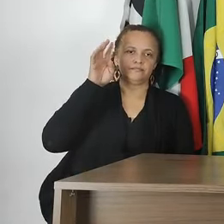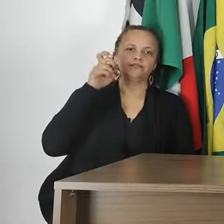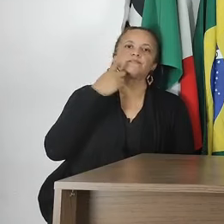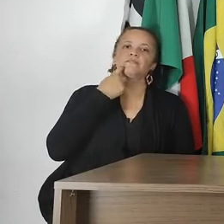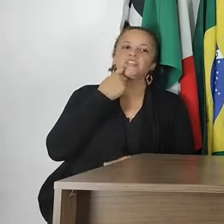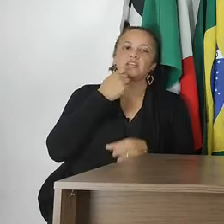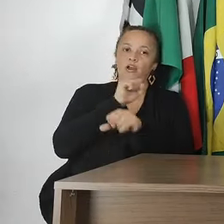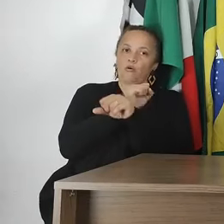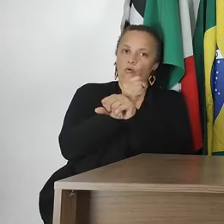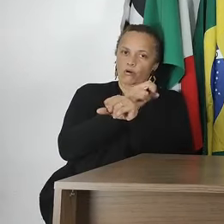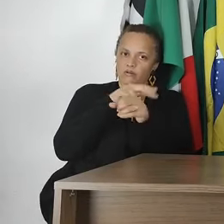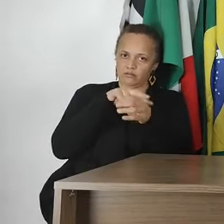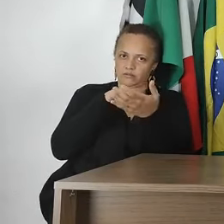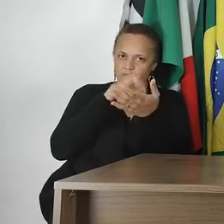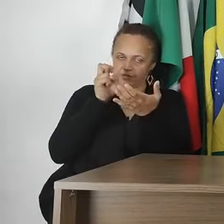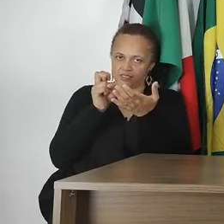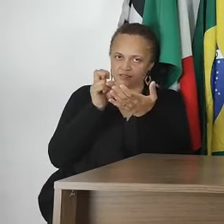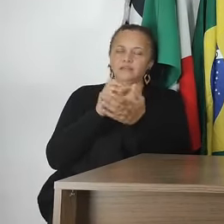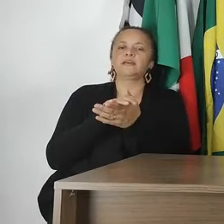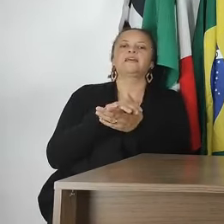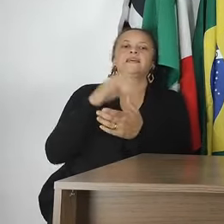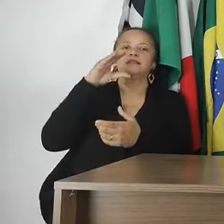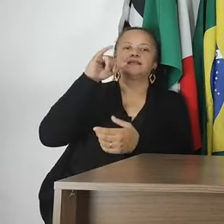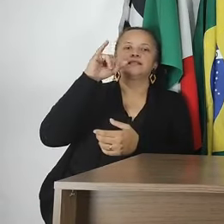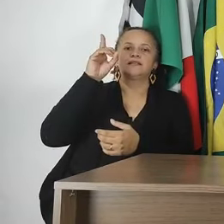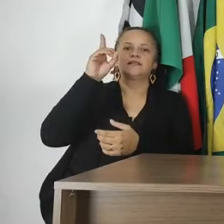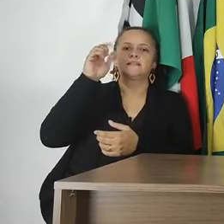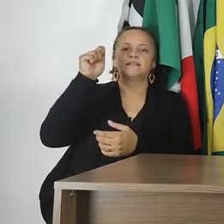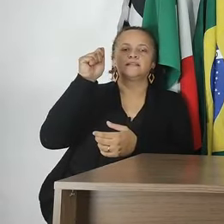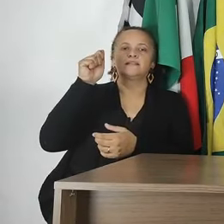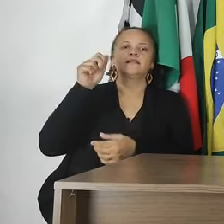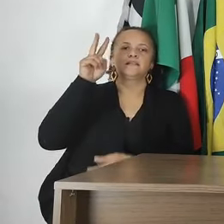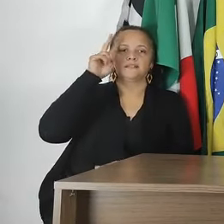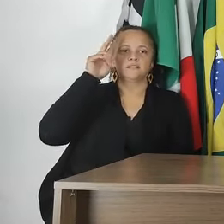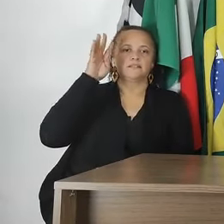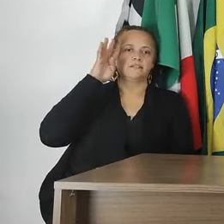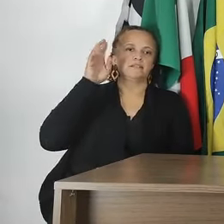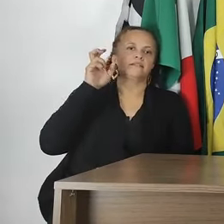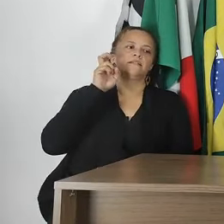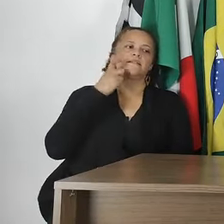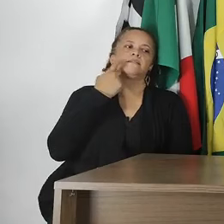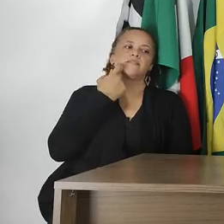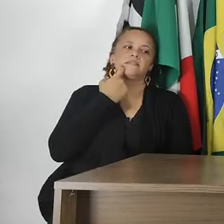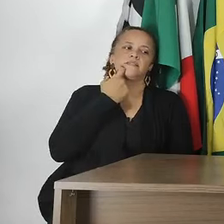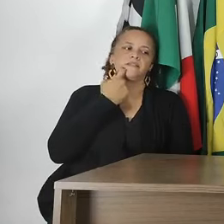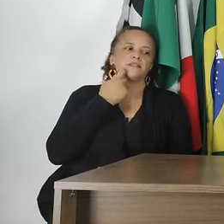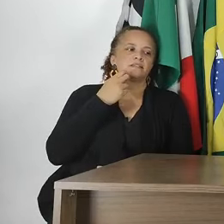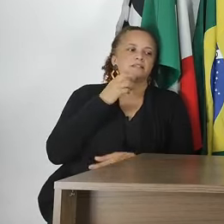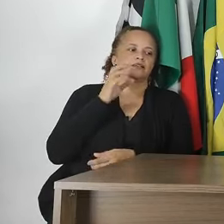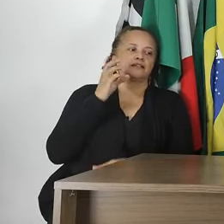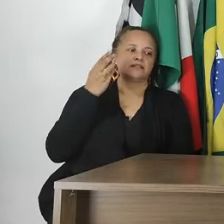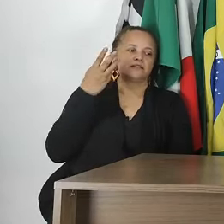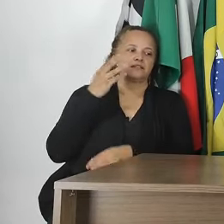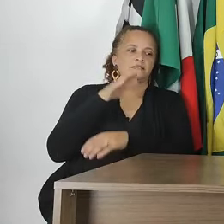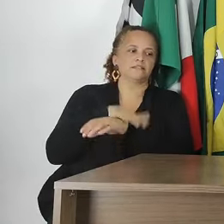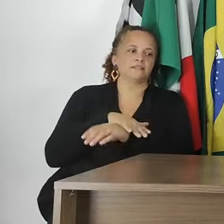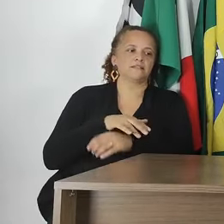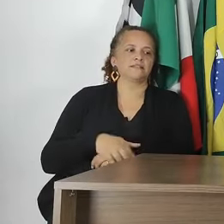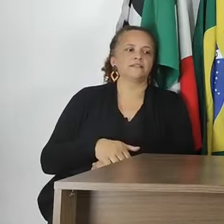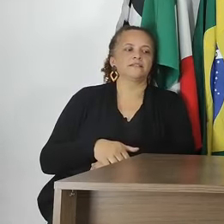na segunda, quarta e sexta-feira, às 15 horas da tarde. O Roger, o nosso amado Roger, todas